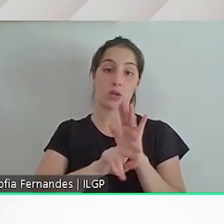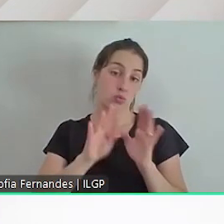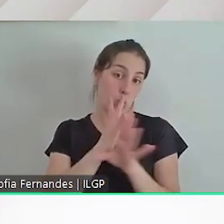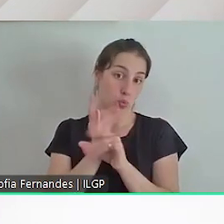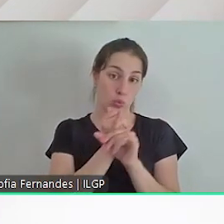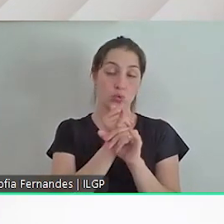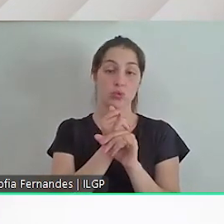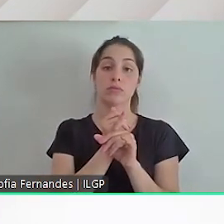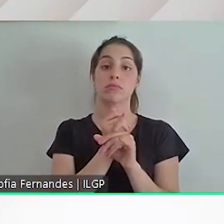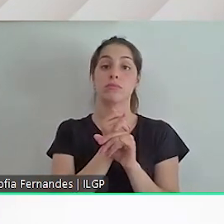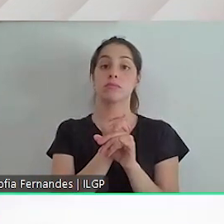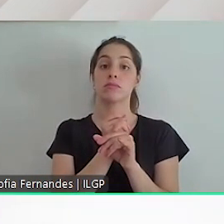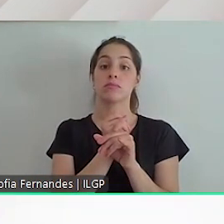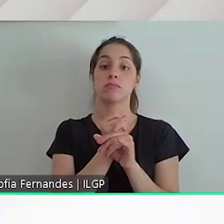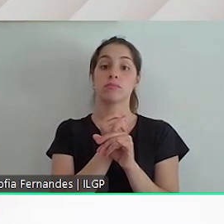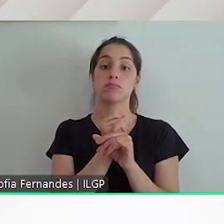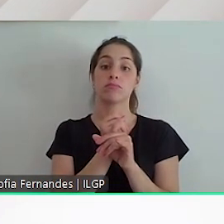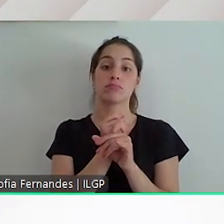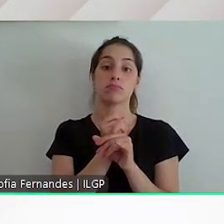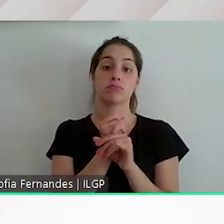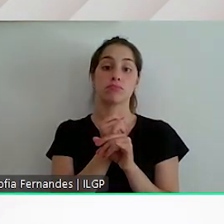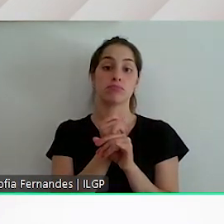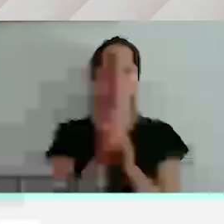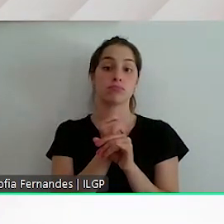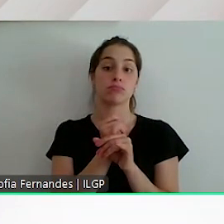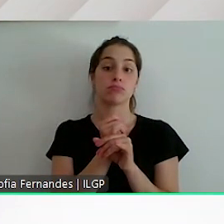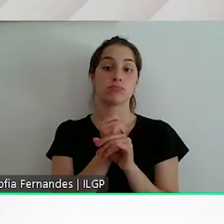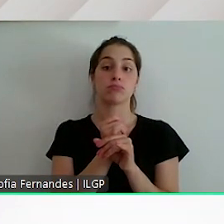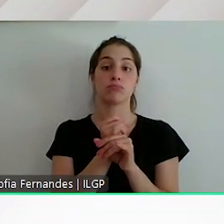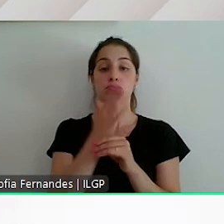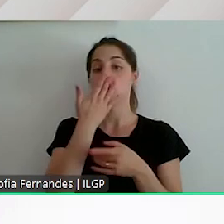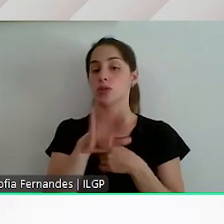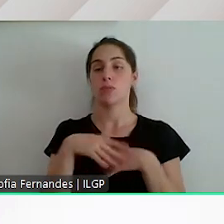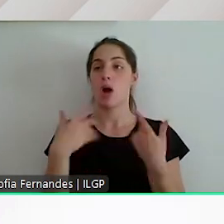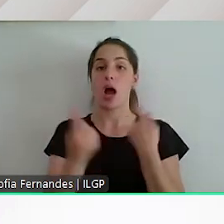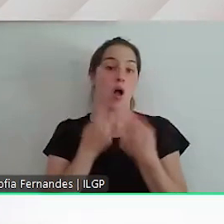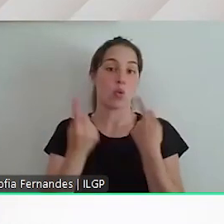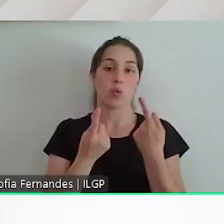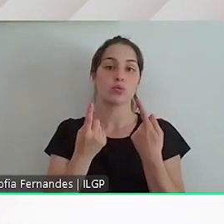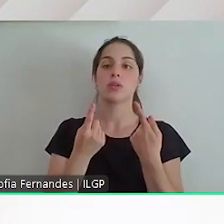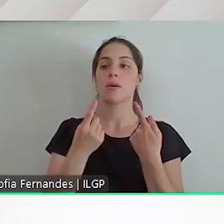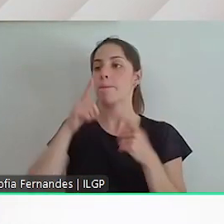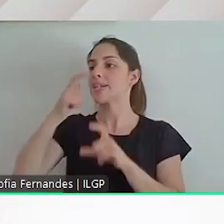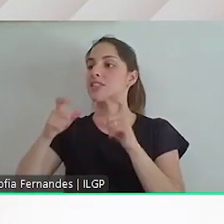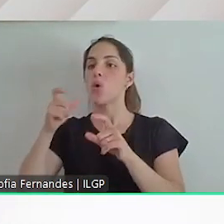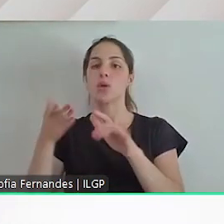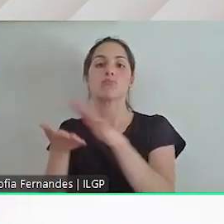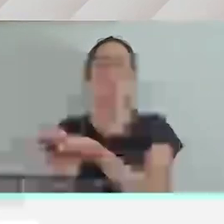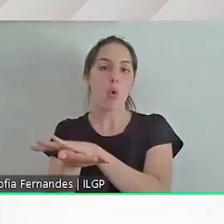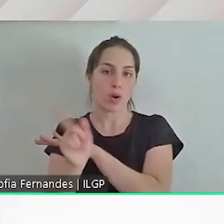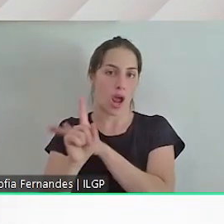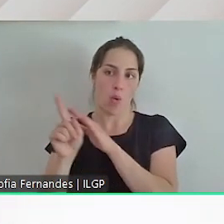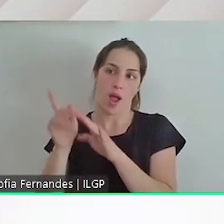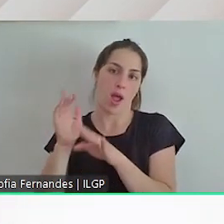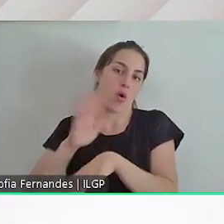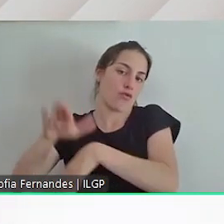de facto, não sendo de membros da alumni, também abordam naturalmente os